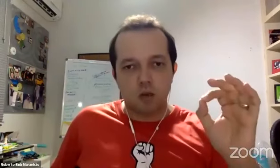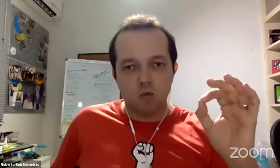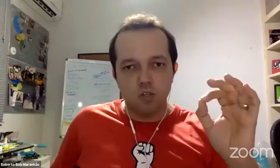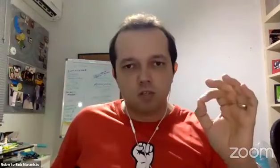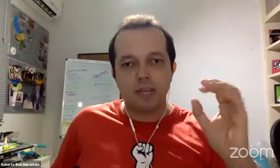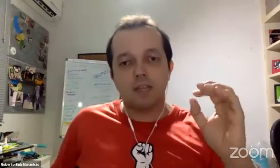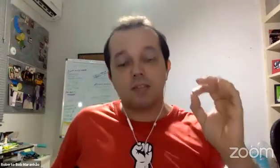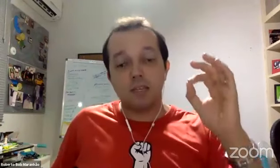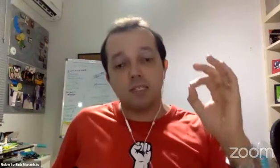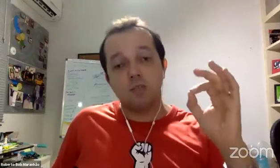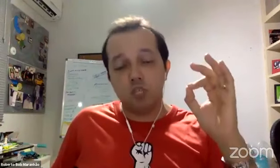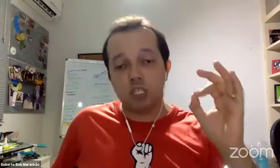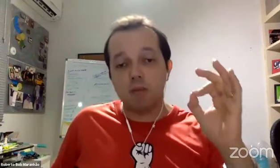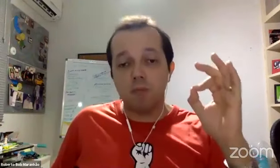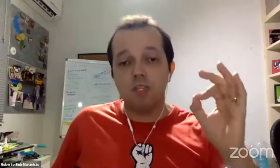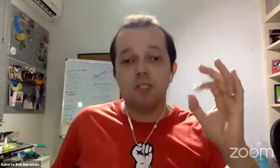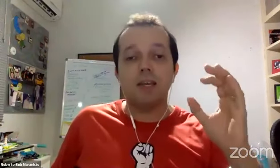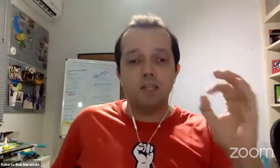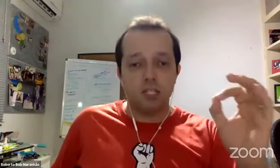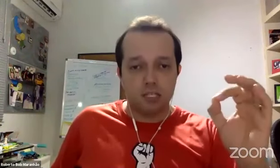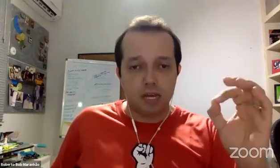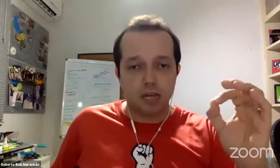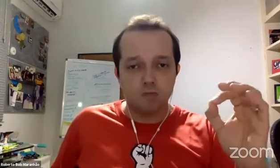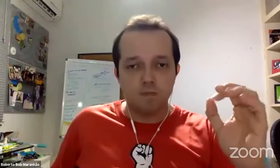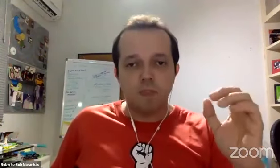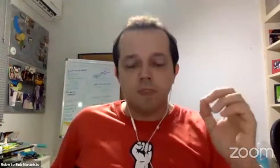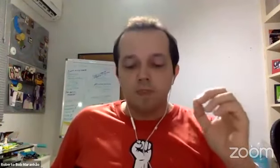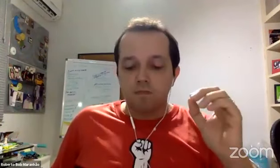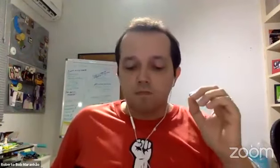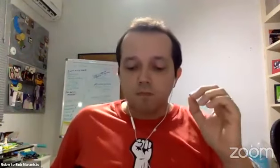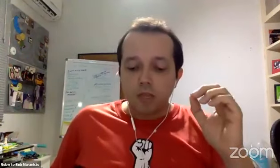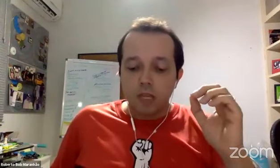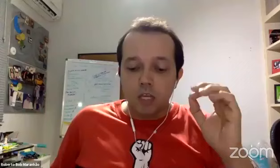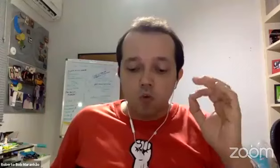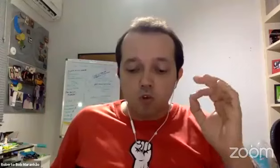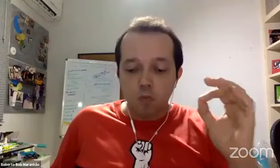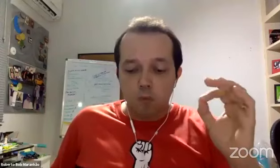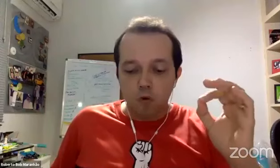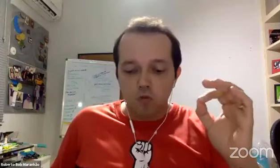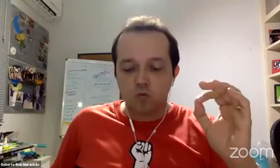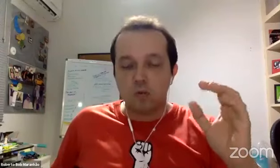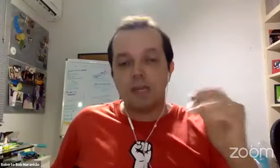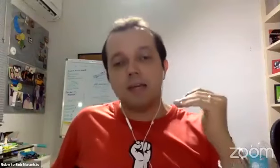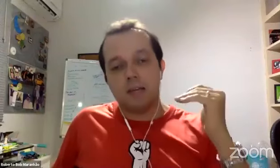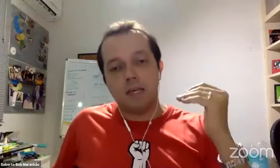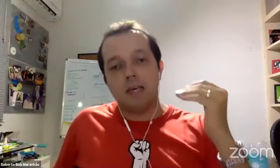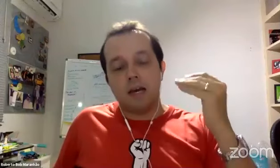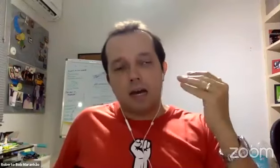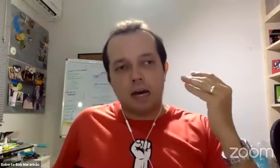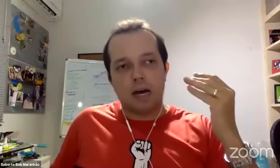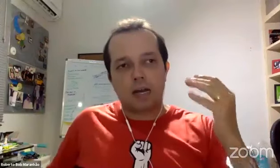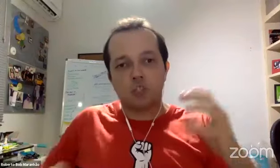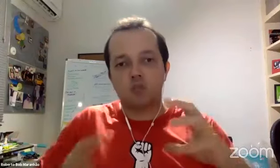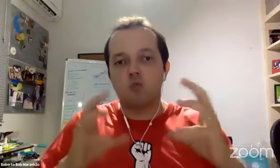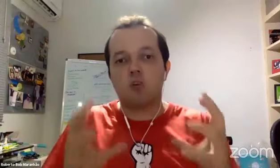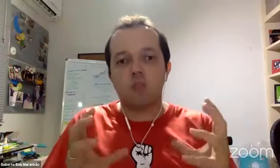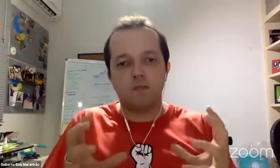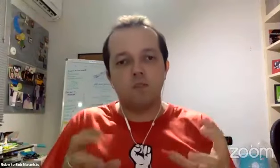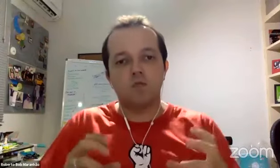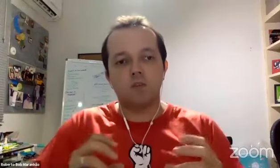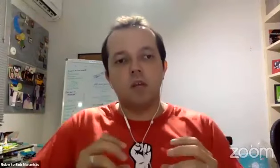profissionais de saúde, né, que tem sido extremamente negligenciado. E o outro ponto, e aí que a